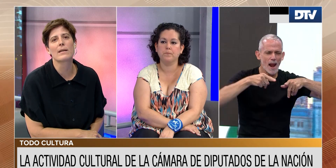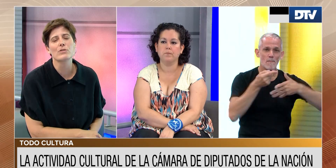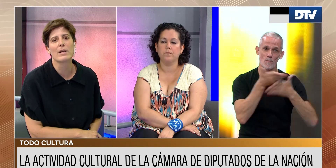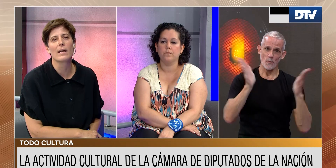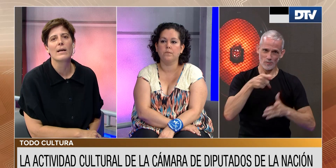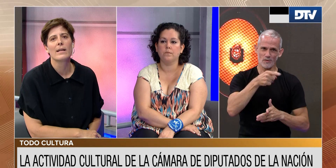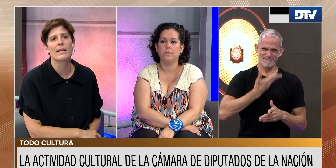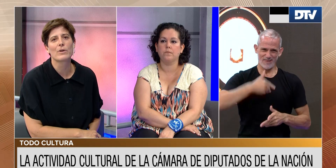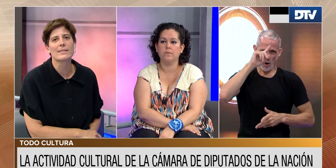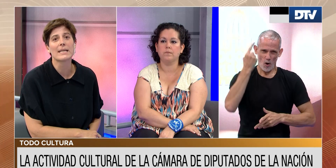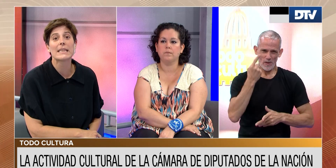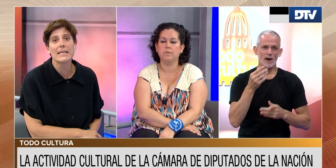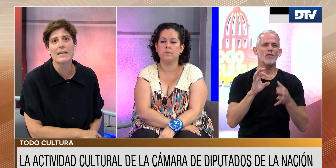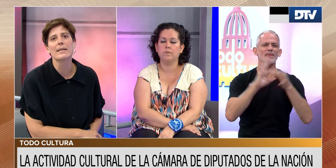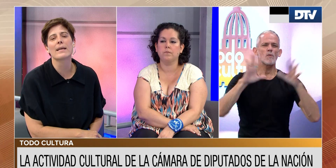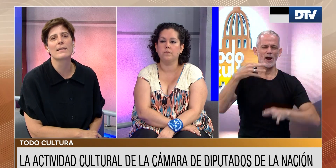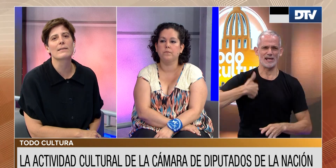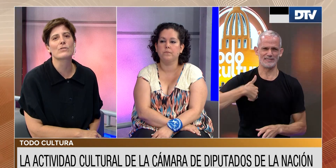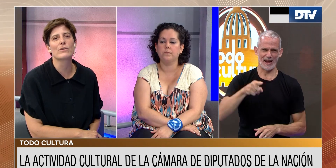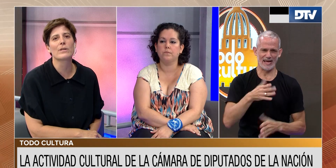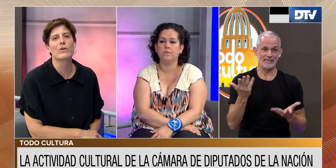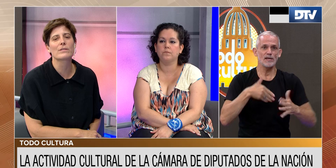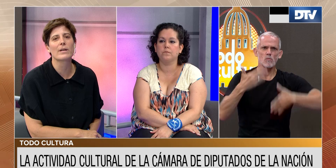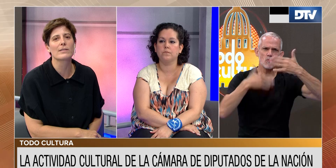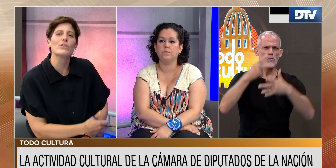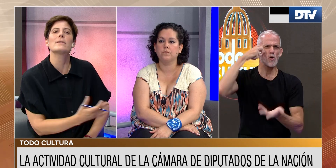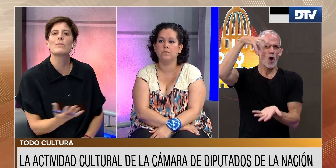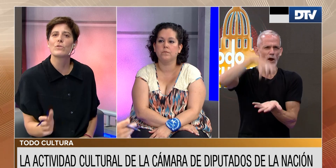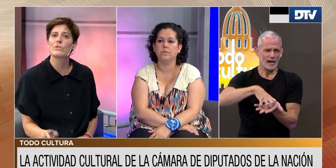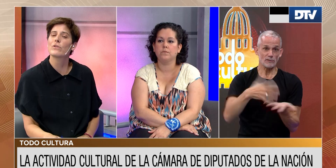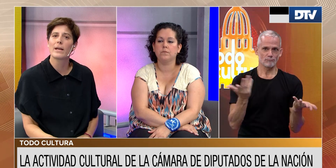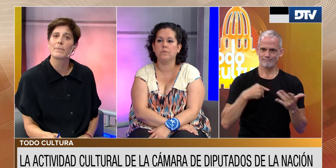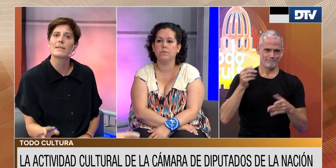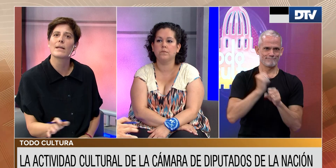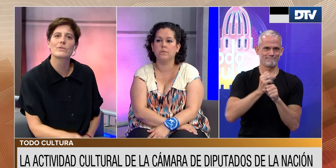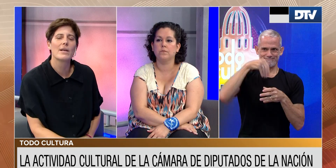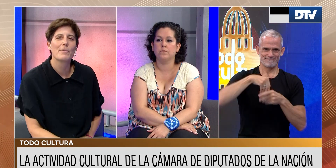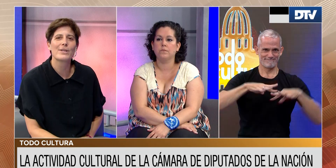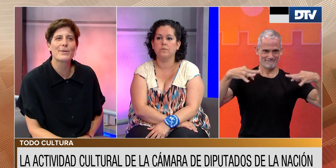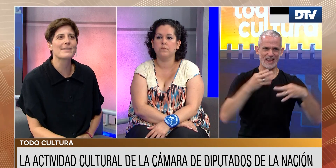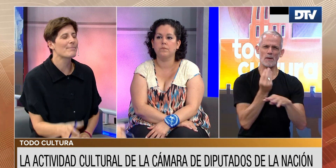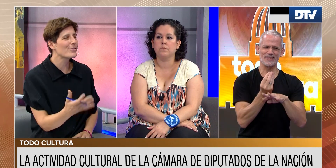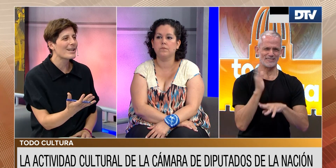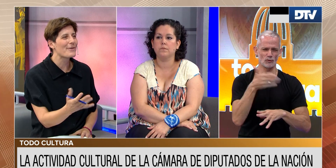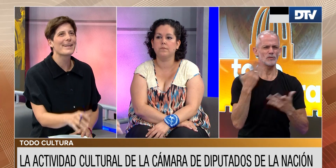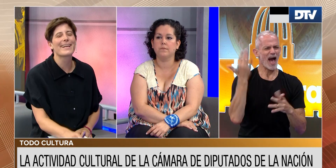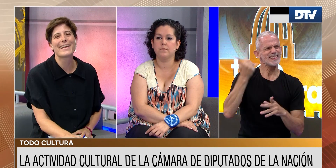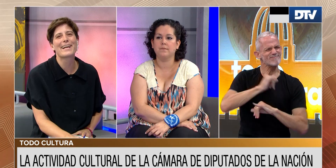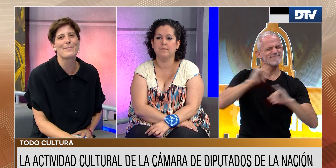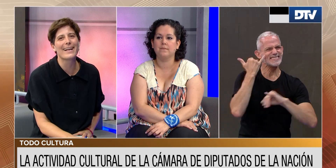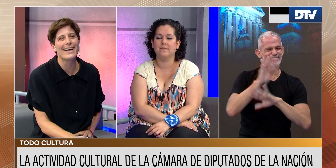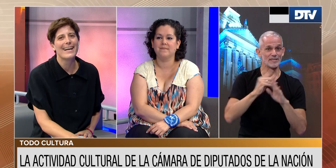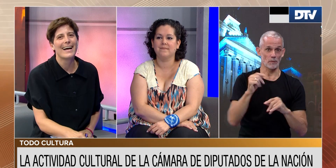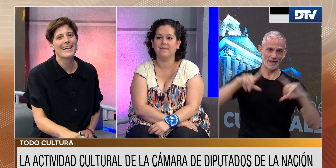que se desarrolla la democracia argentina y que ha desarrollado este Congreso de la Nación, donde estamos todos y todas representados. Pero les había anticipado, ya la ven